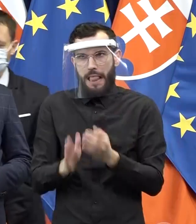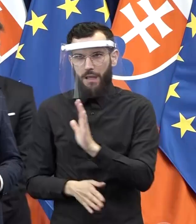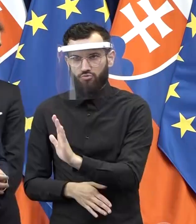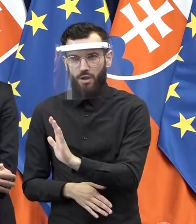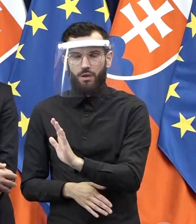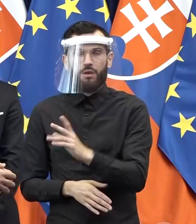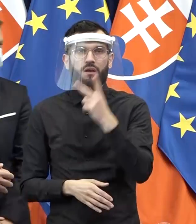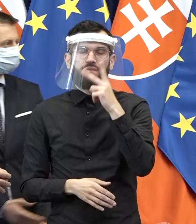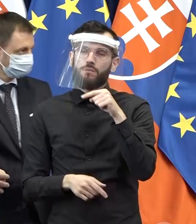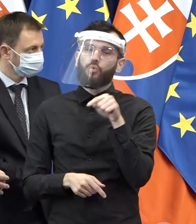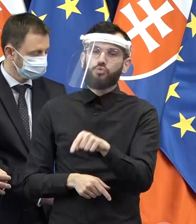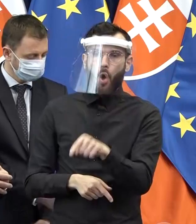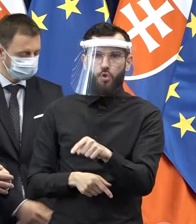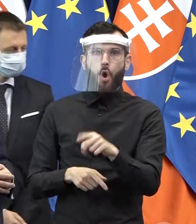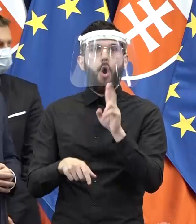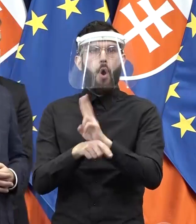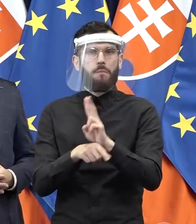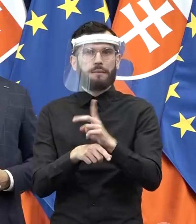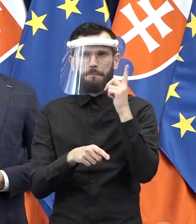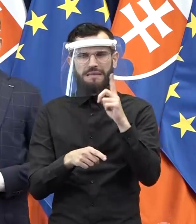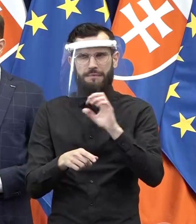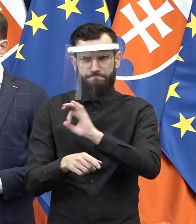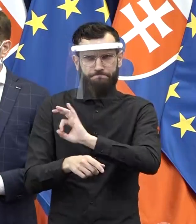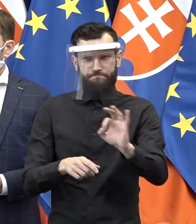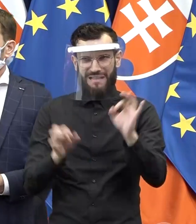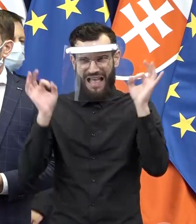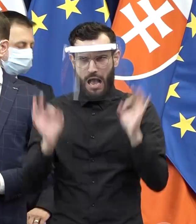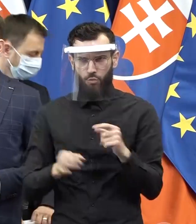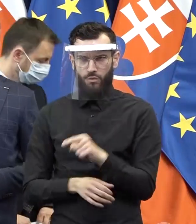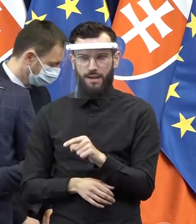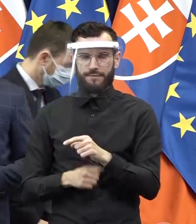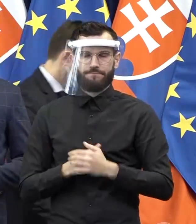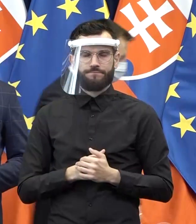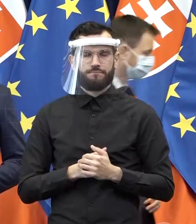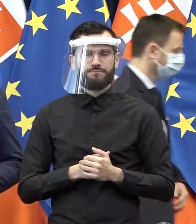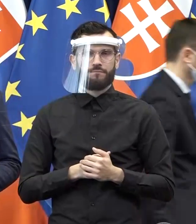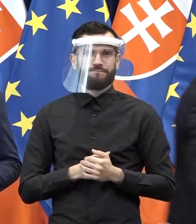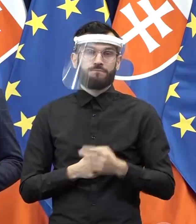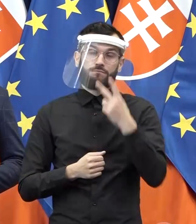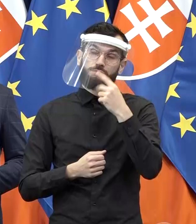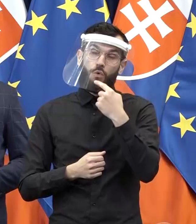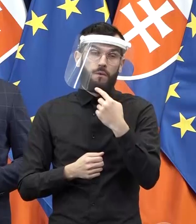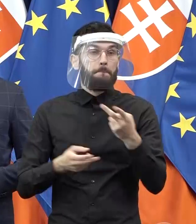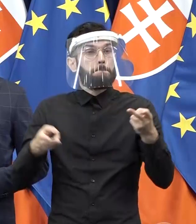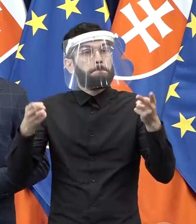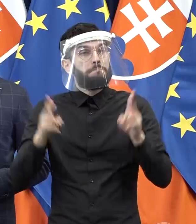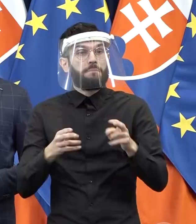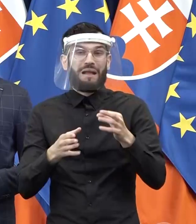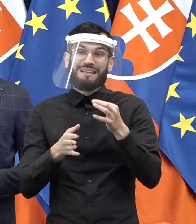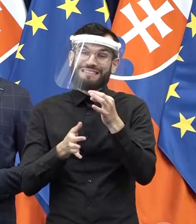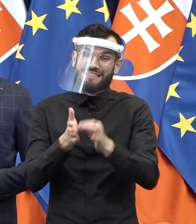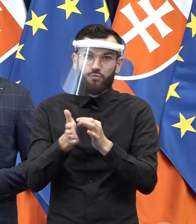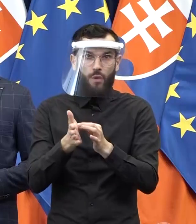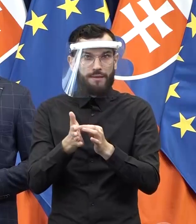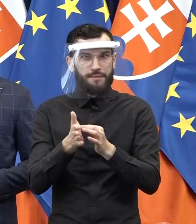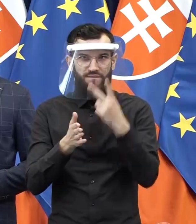si myslím, že tieto opatrenia sú adekvátne. Samozrejme, ak bude sa situácia, si to bude